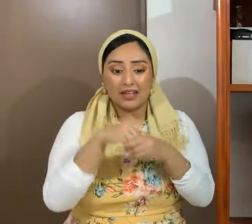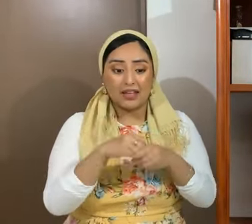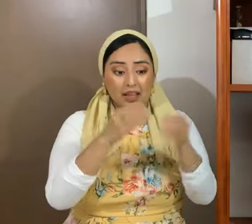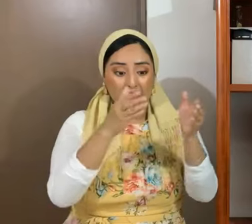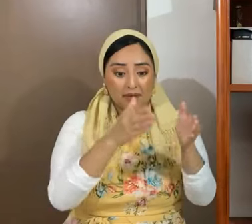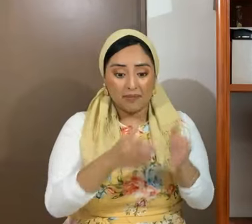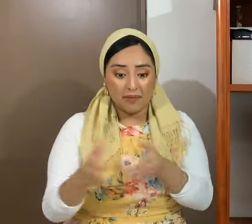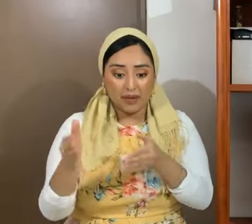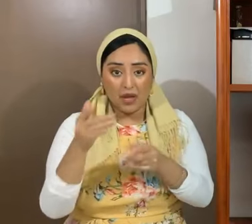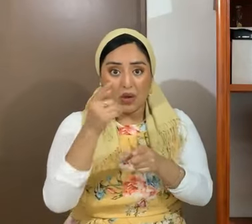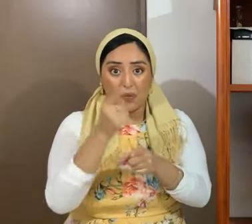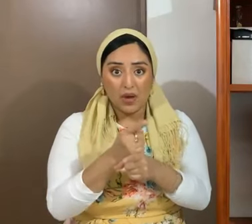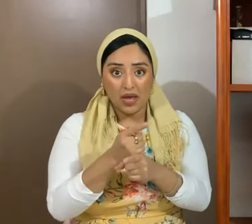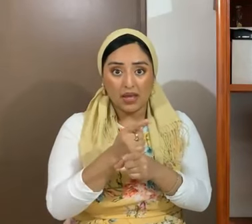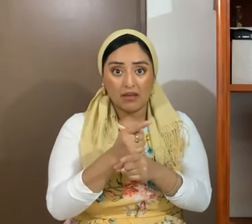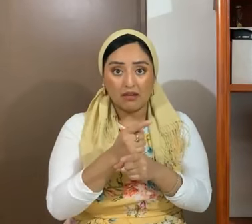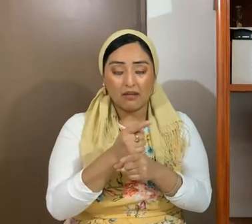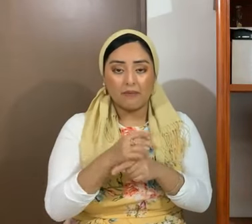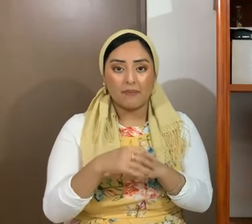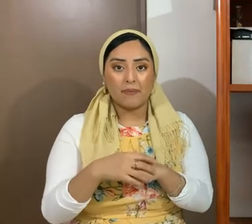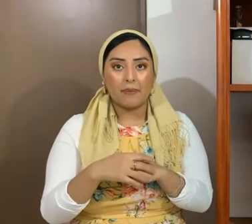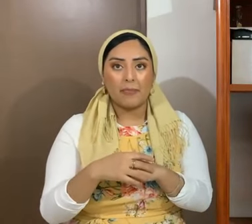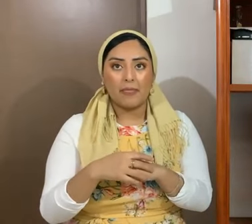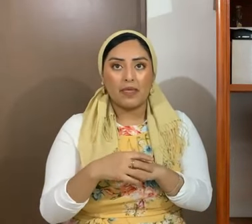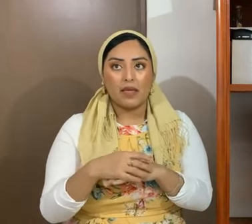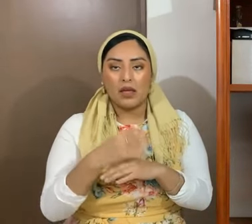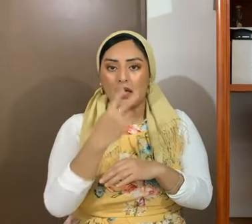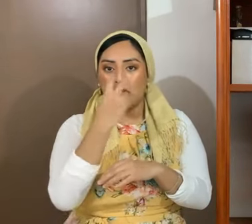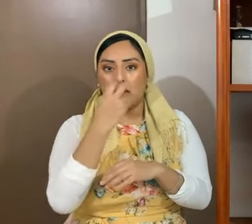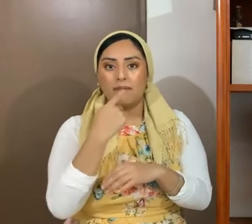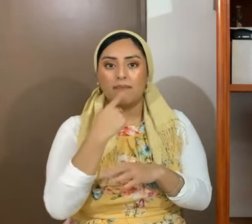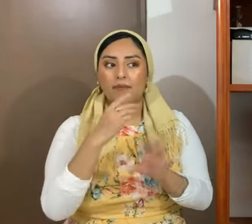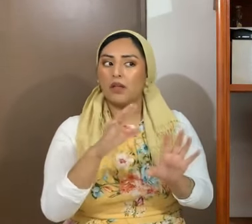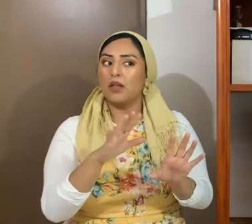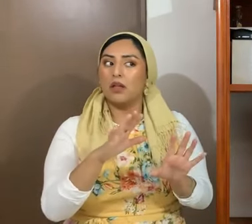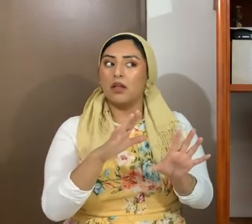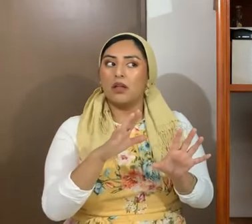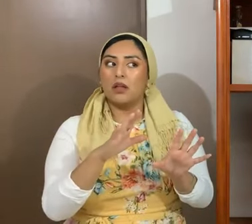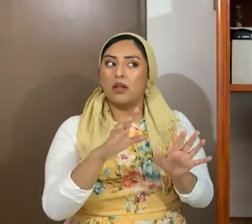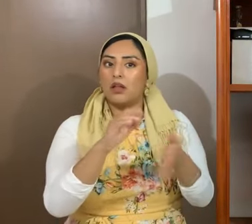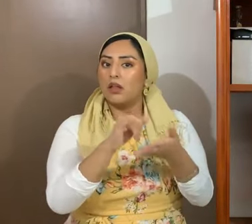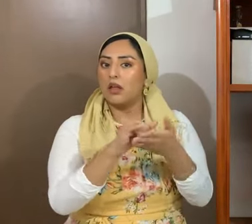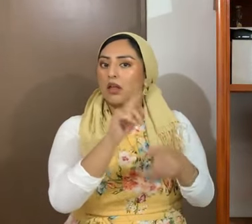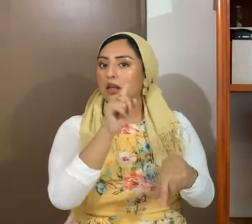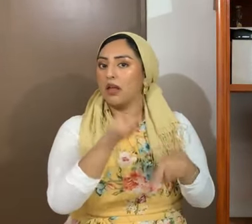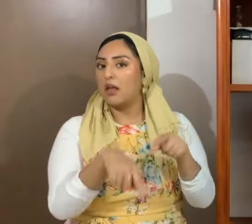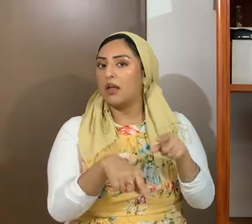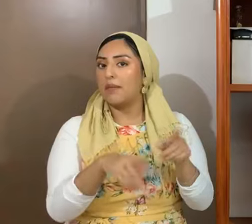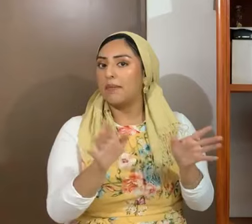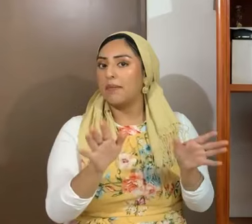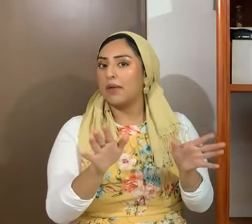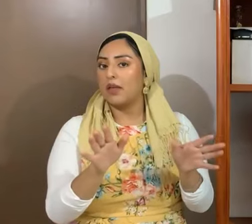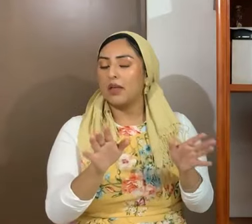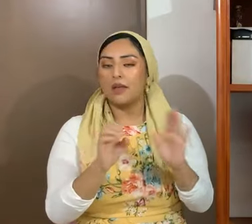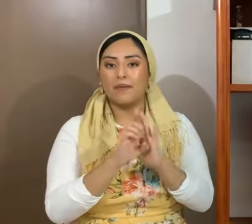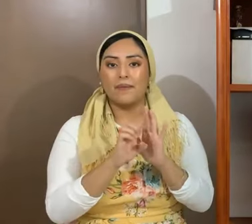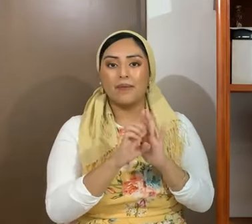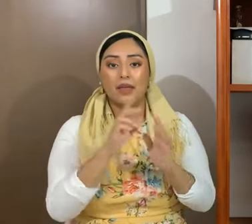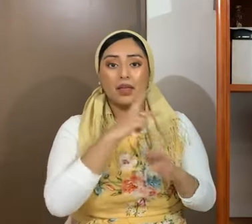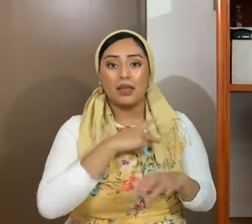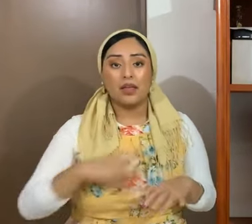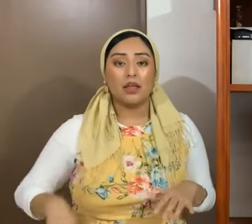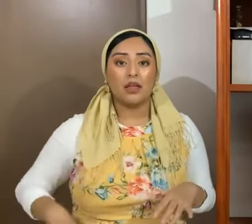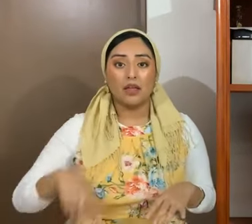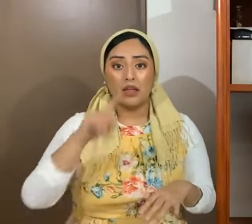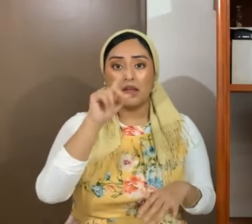orden adecuado de cómo se hacen las cosas, duda y dice, no, momento, eso no puede ser. Aquí, por ejemplo, el rey David